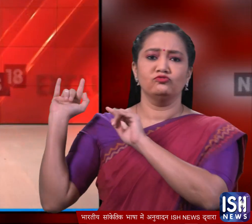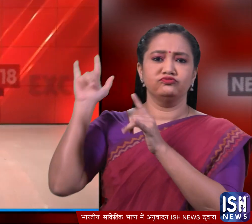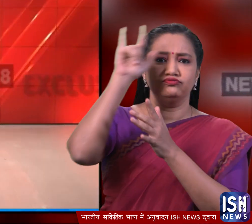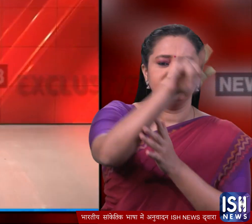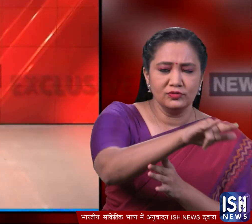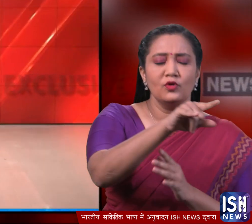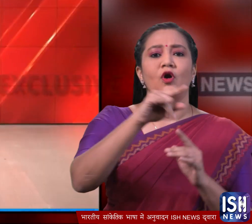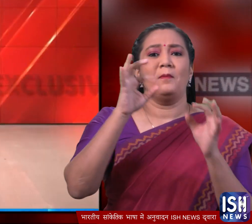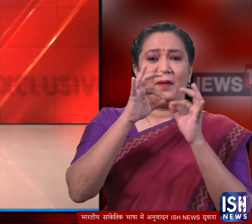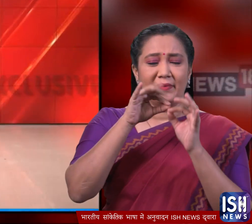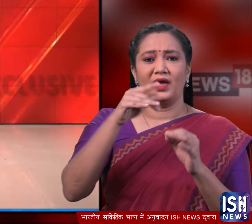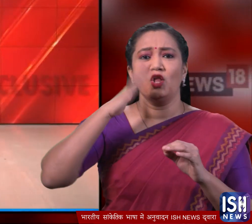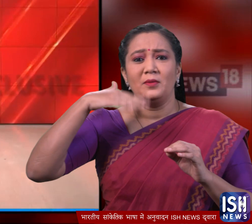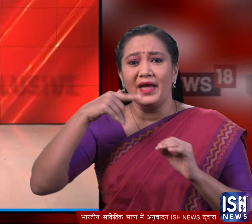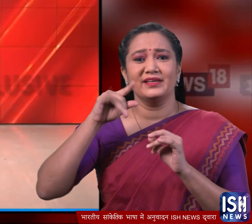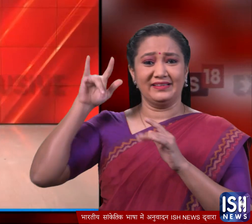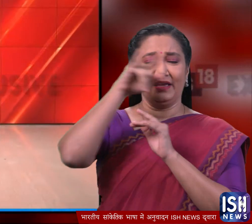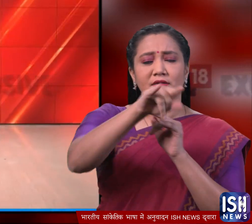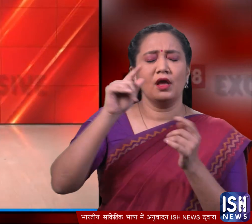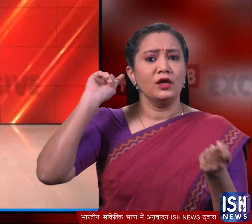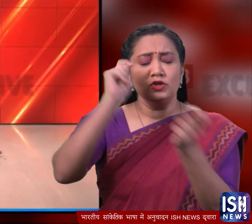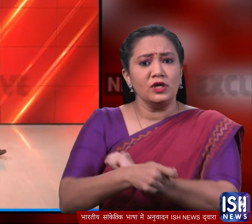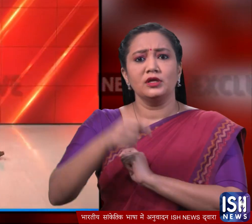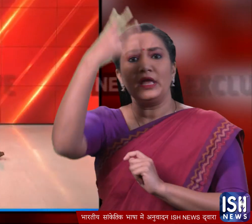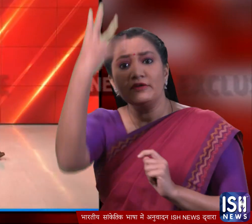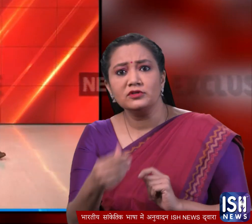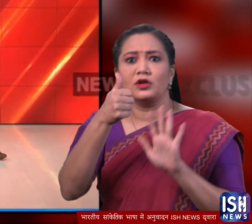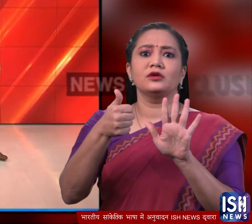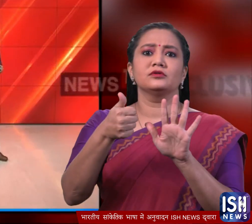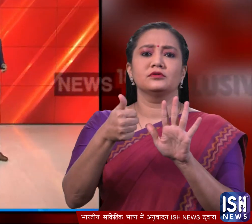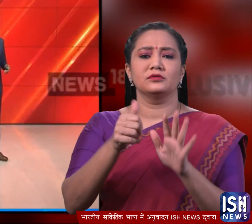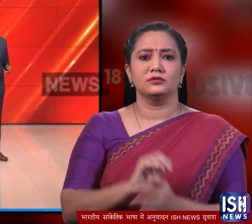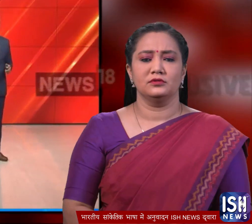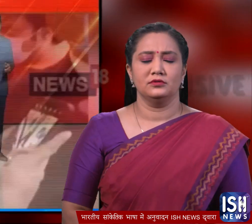वाले स्पाइसजेट एयरलाइंस के इस विमान का समय अचानक बदलकर शाम 6 बजे कर दिया गया,